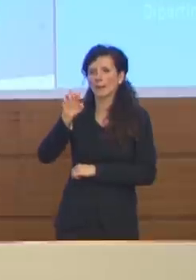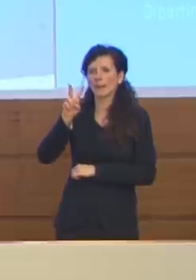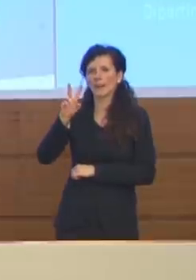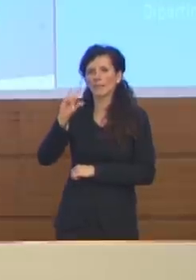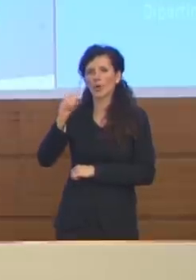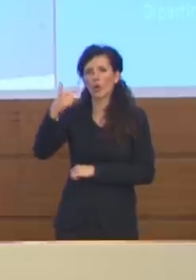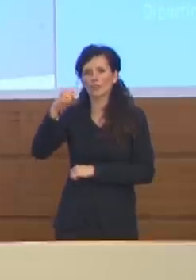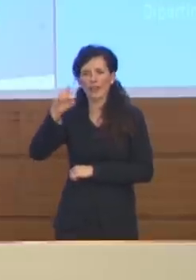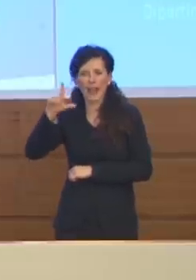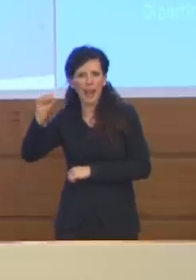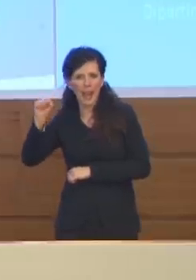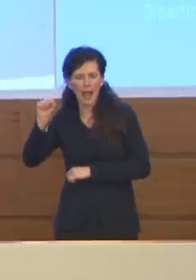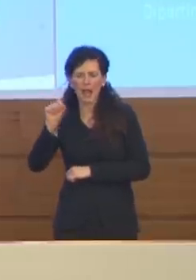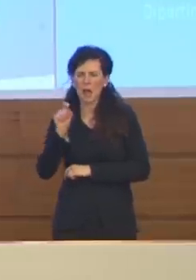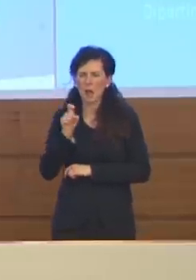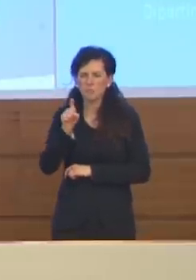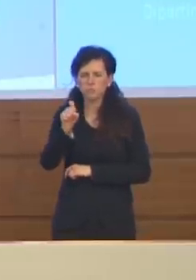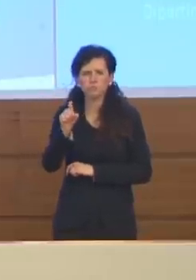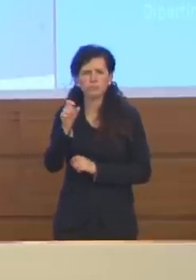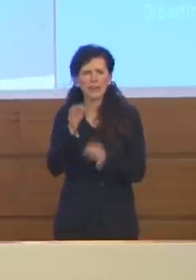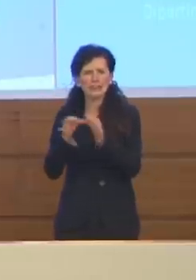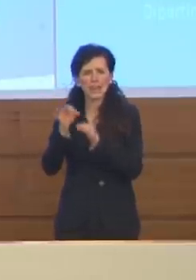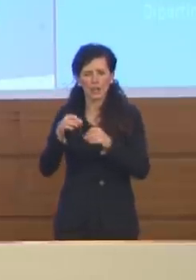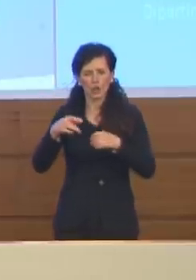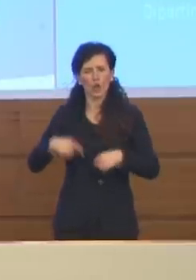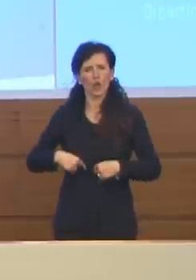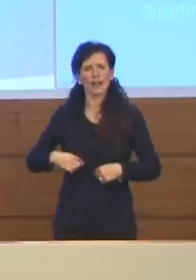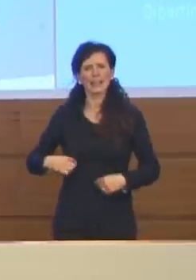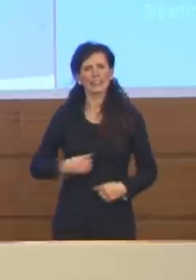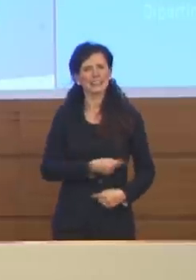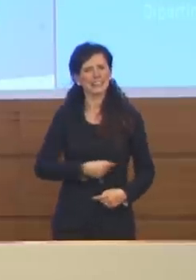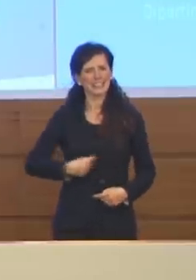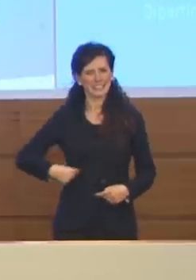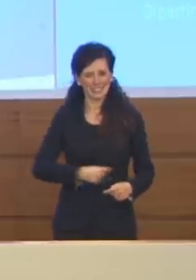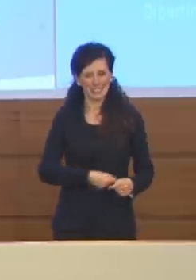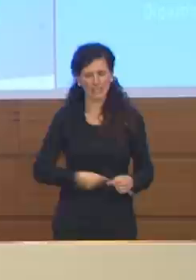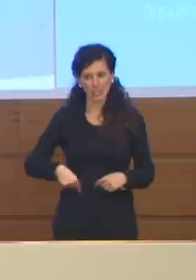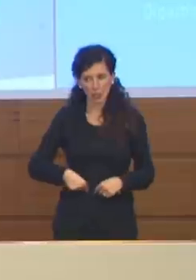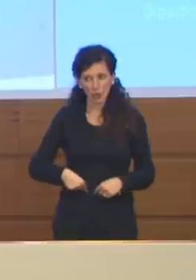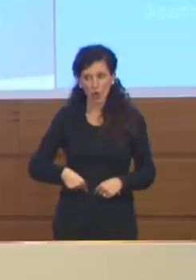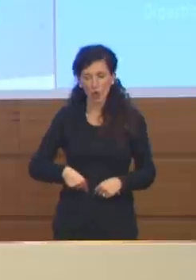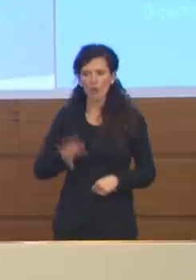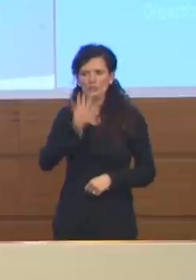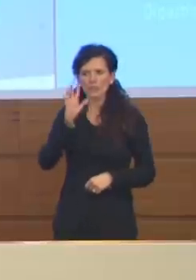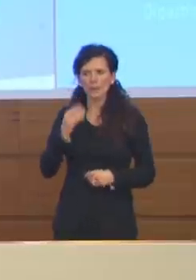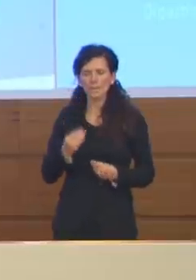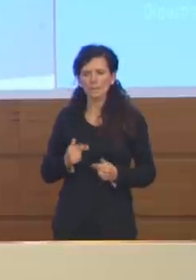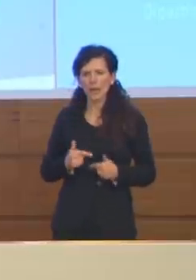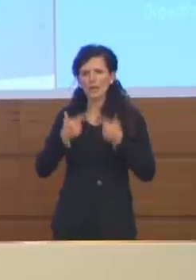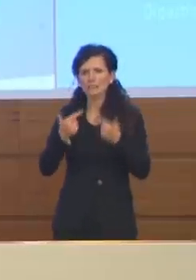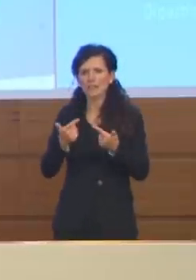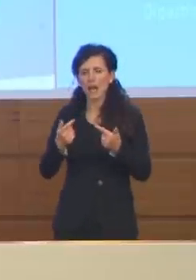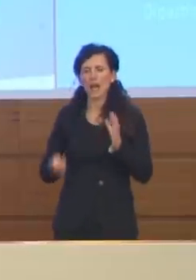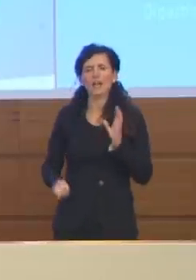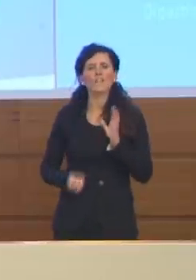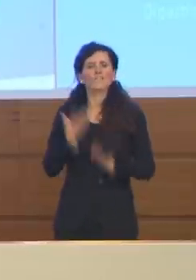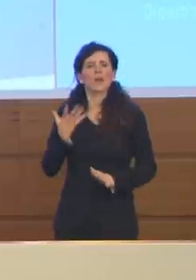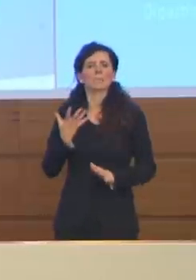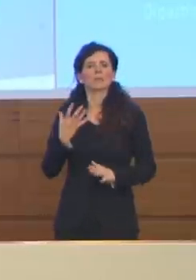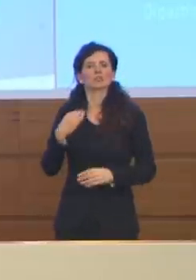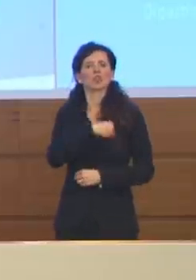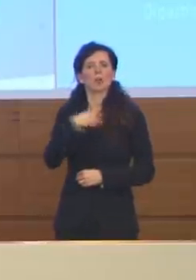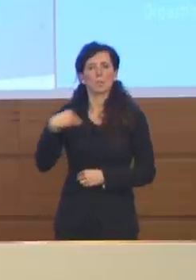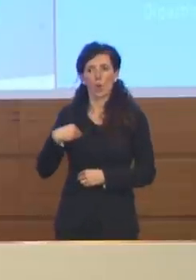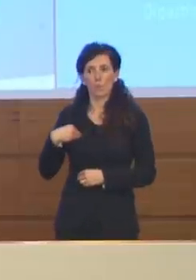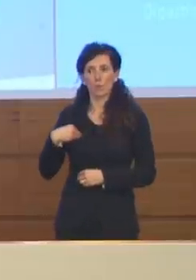un batterio intestinale che sarebbe che scatenerebbe l'infiammazione ai polmoni